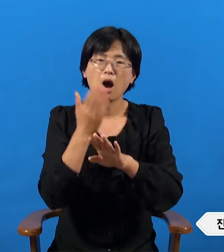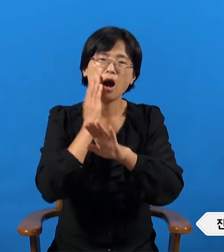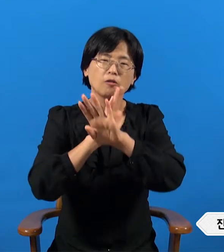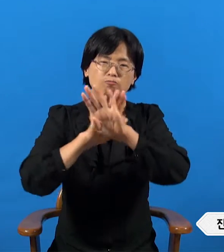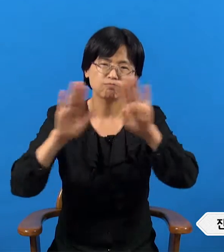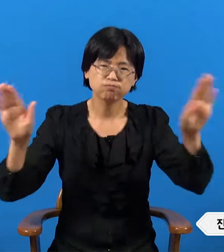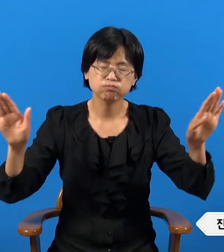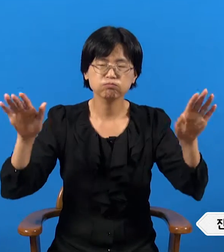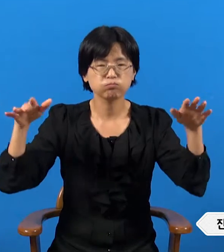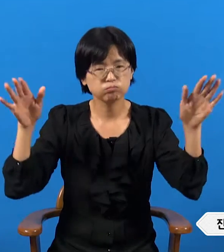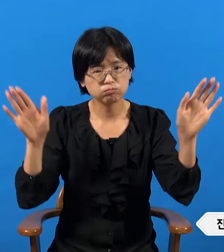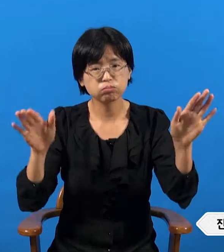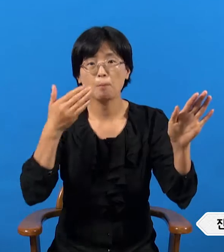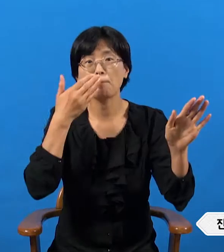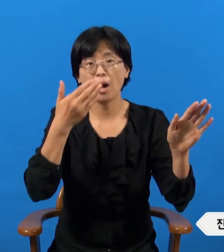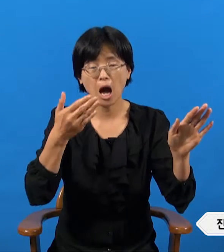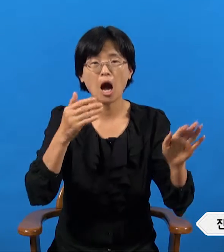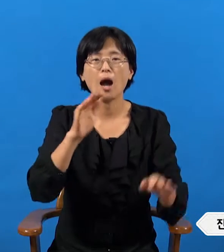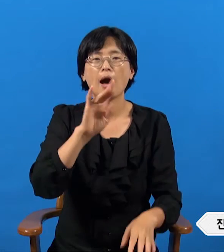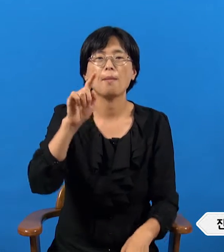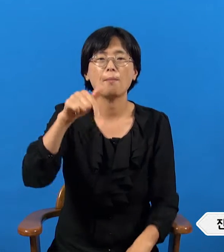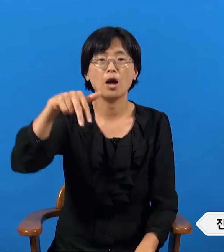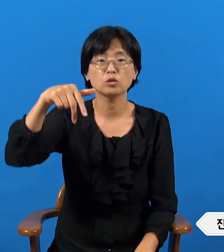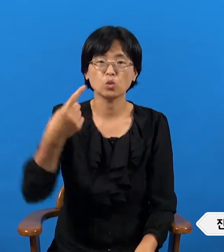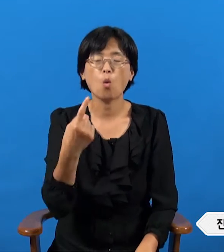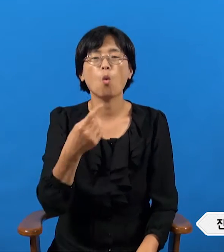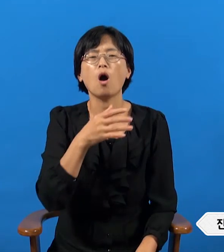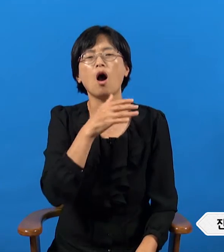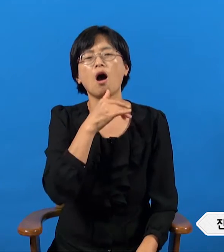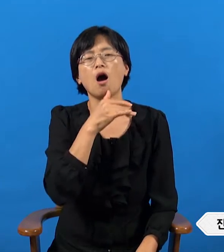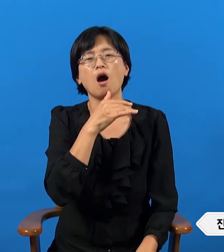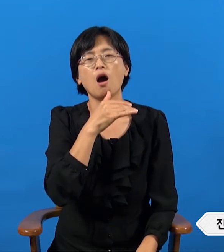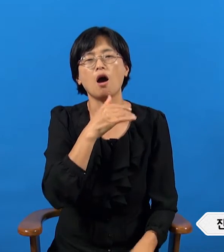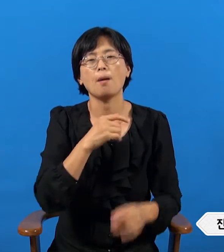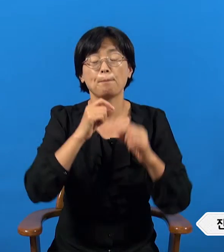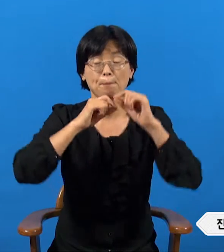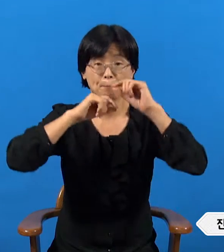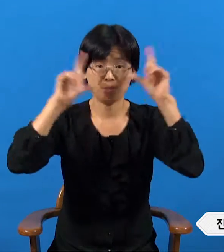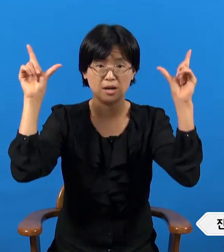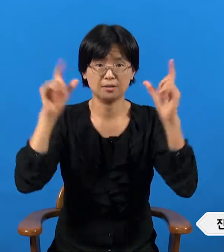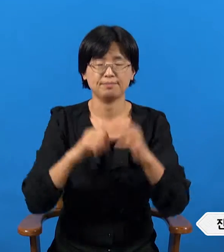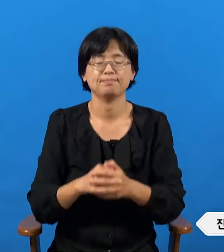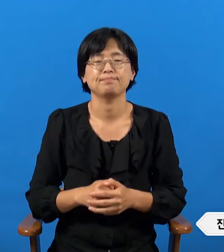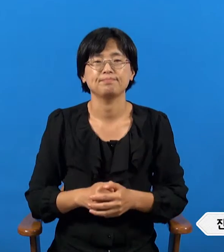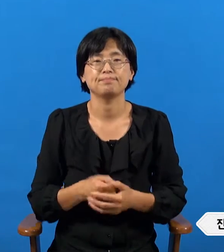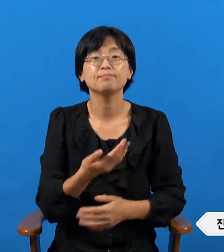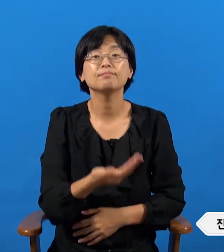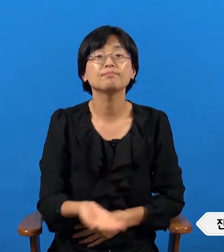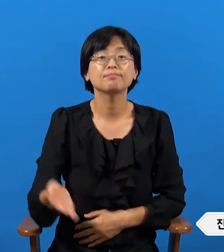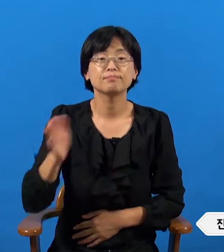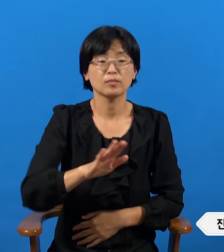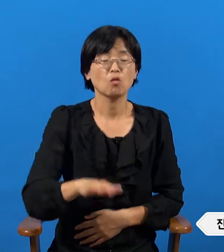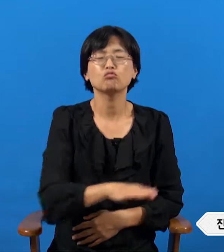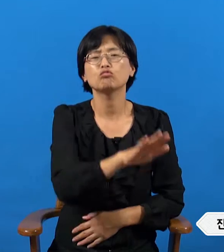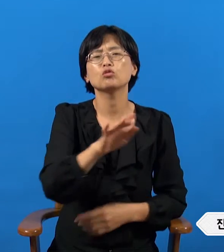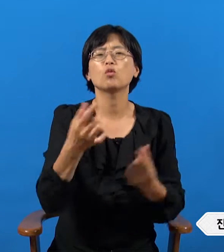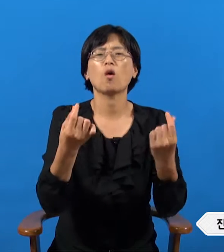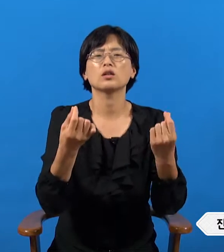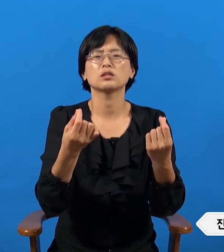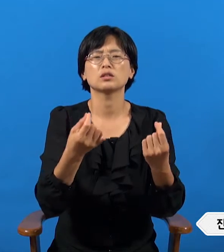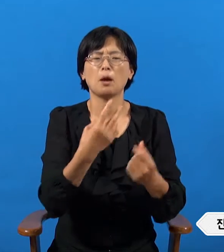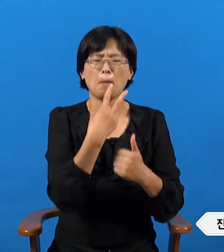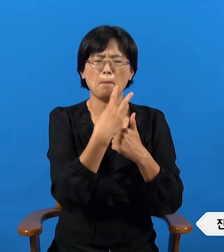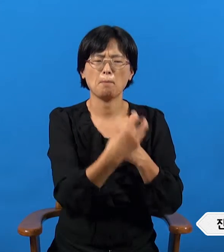마치 이 세상을 살면서 세상의 판단과 세상의 평가로 마치 우리는 내가 미운 오리인 것처럼 이 땅을